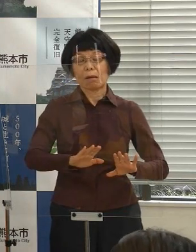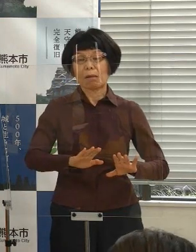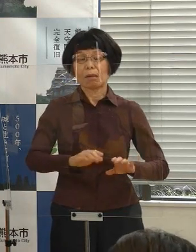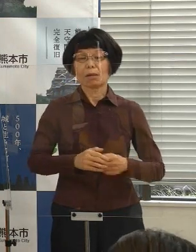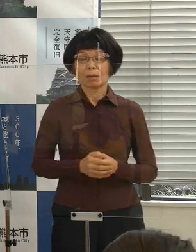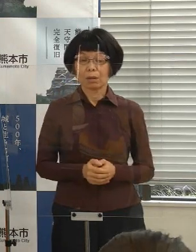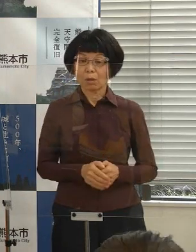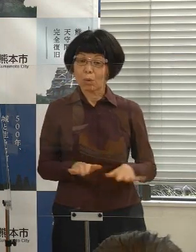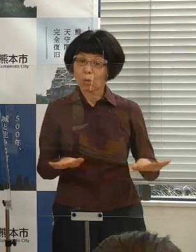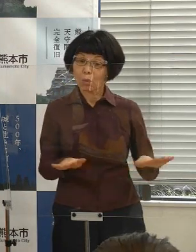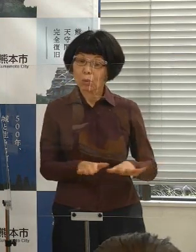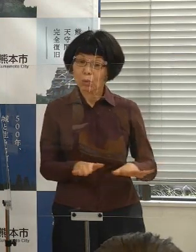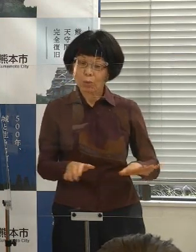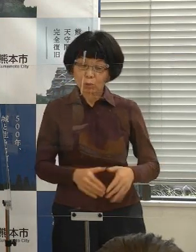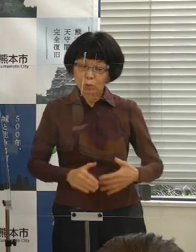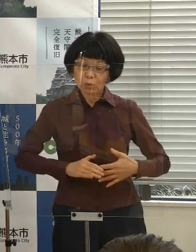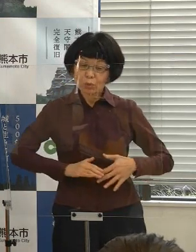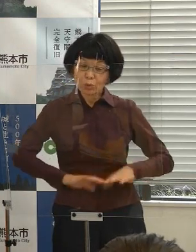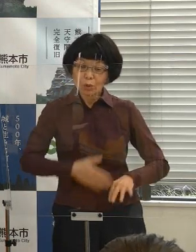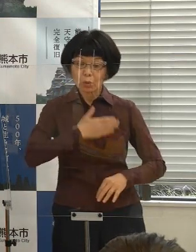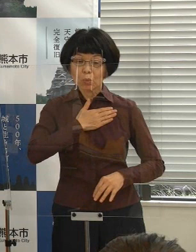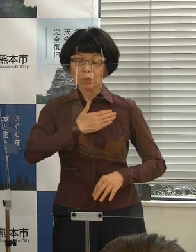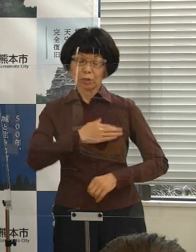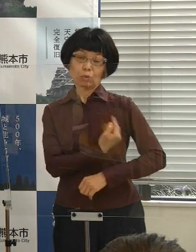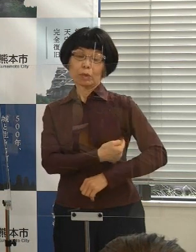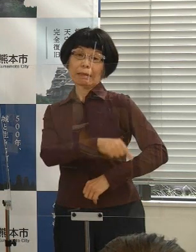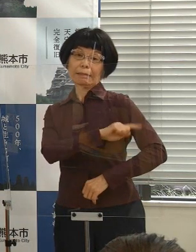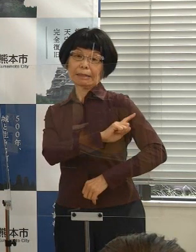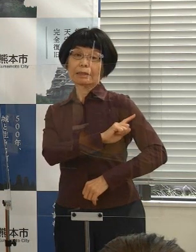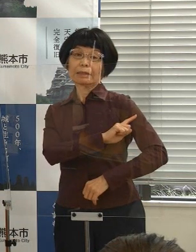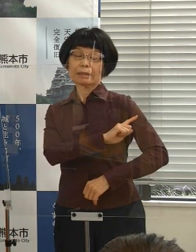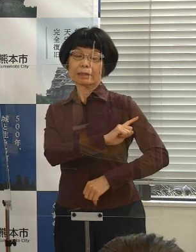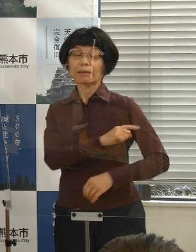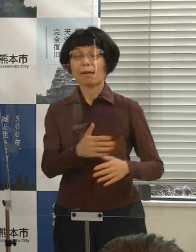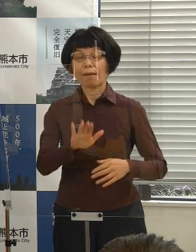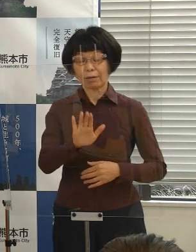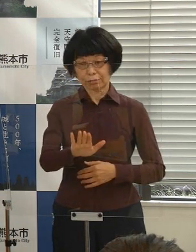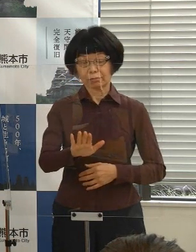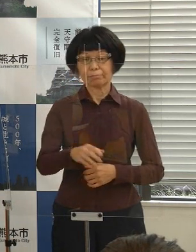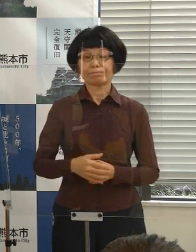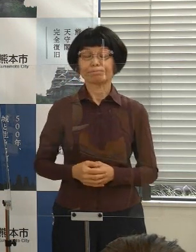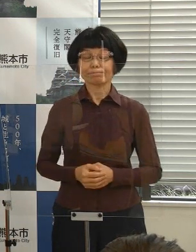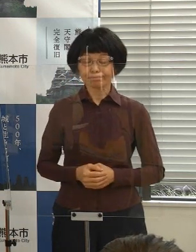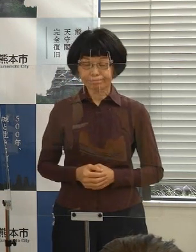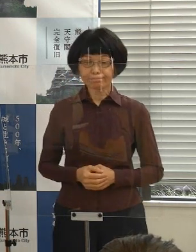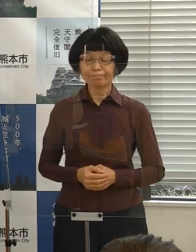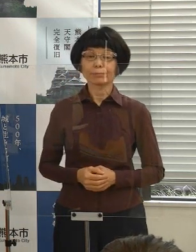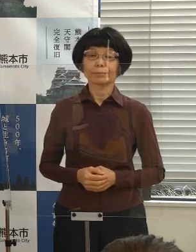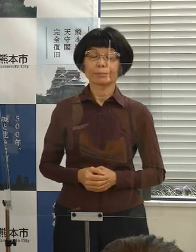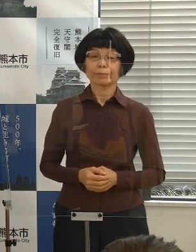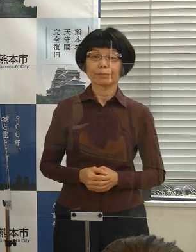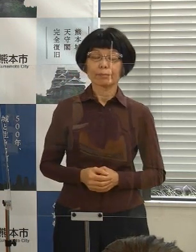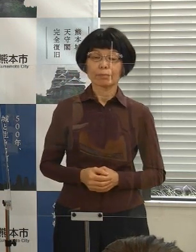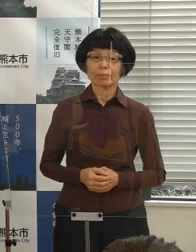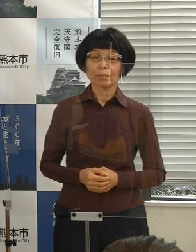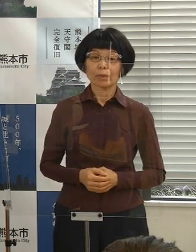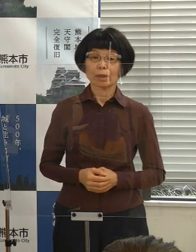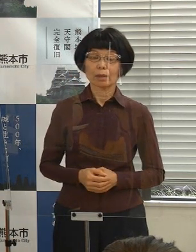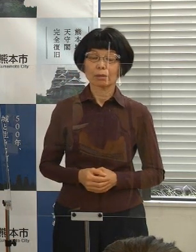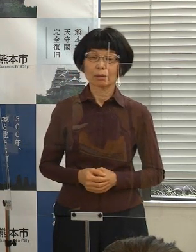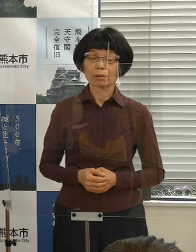子どもの出自を知る権利でありますとか、こういったことで非常にですね、